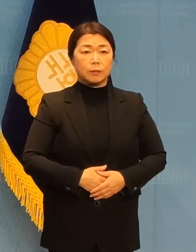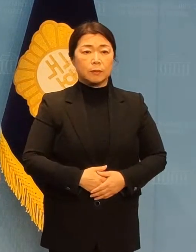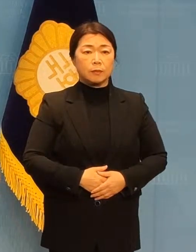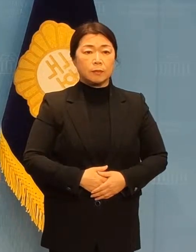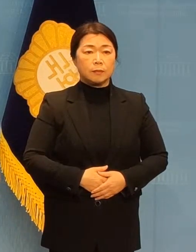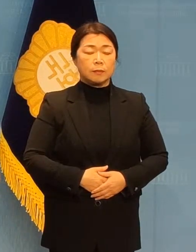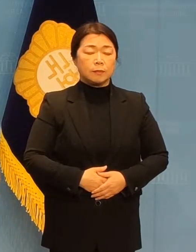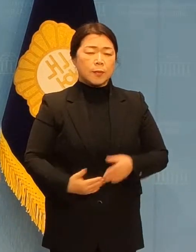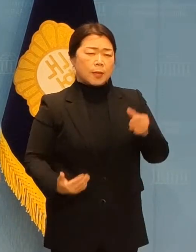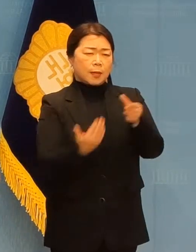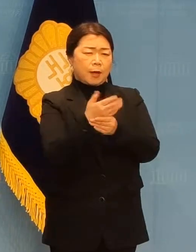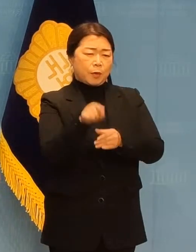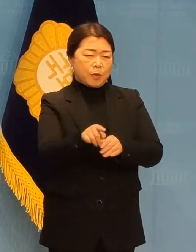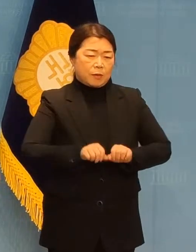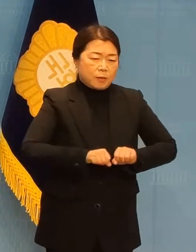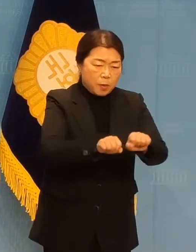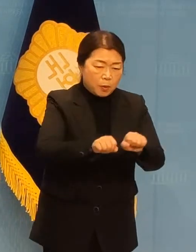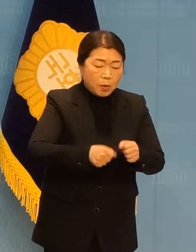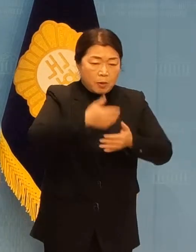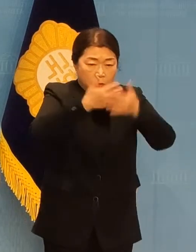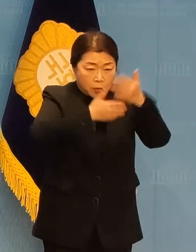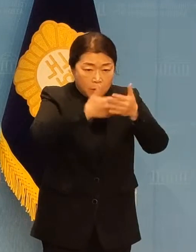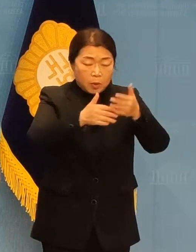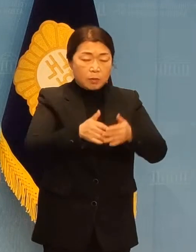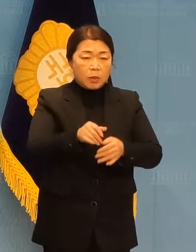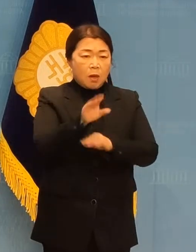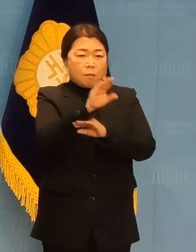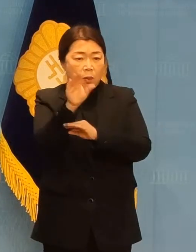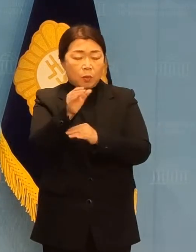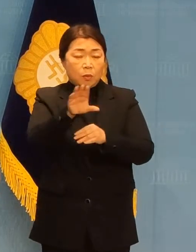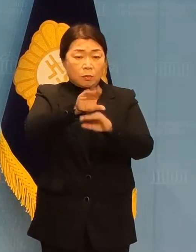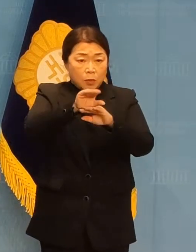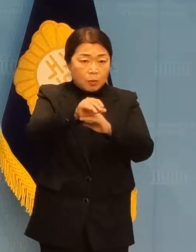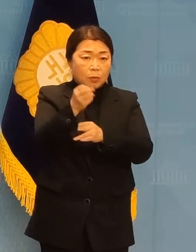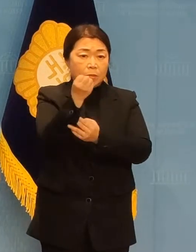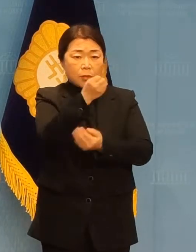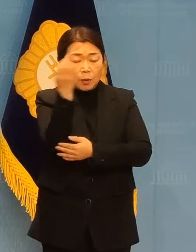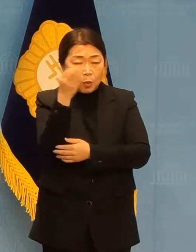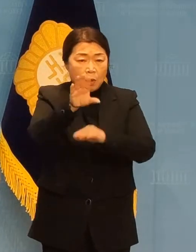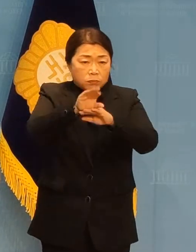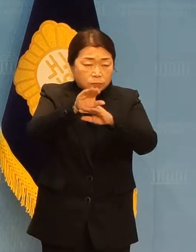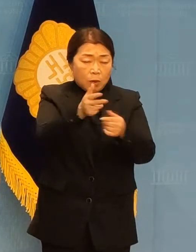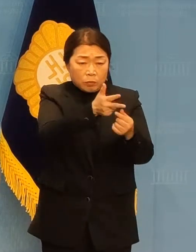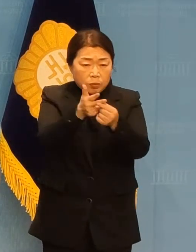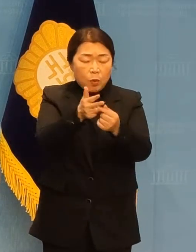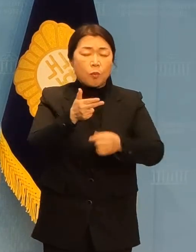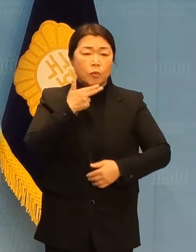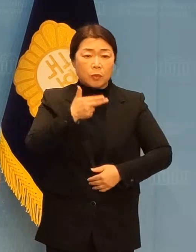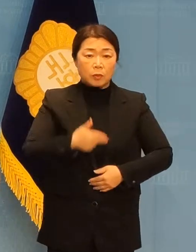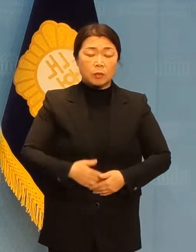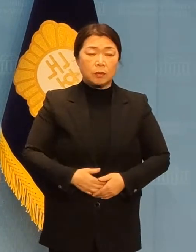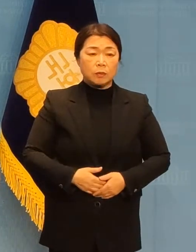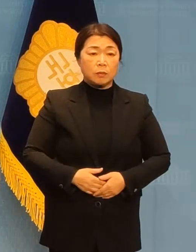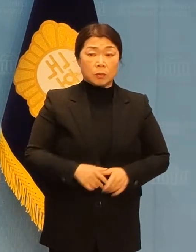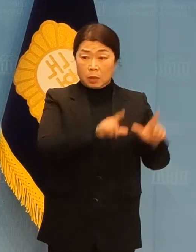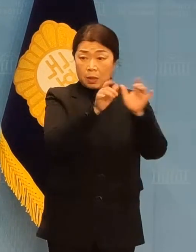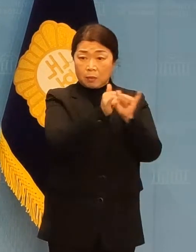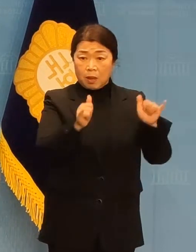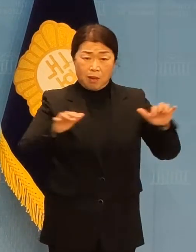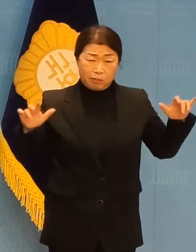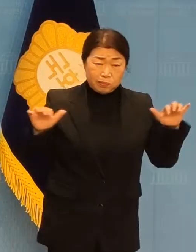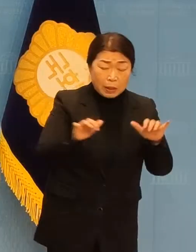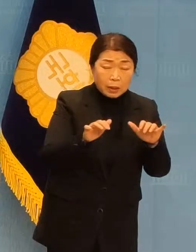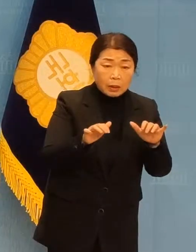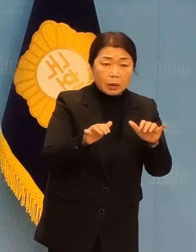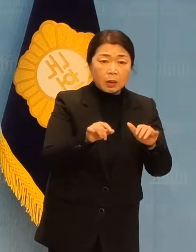사건 현장을 청소하는 영상에는 방송 카메라 한 대도 없습니다. 시민이 북적댄다고요? 40분 만에